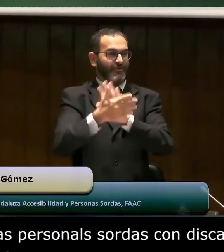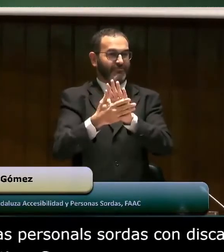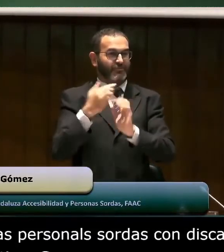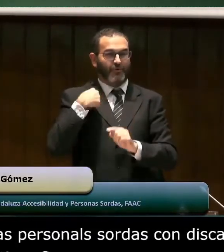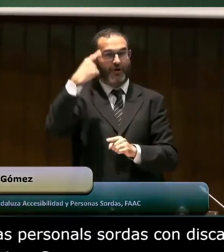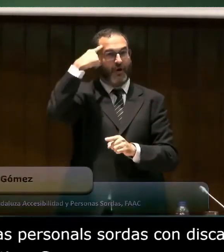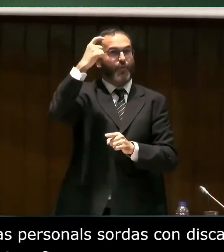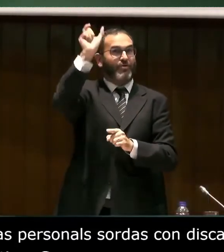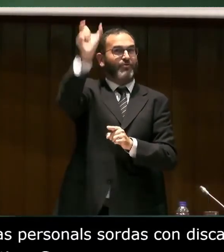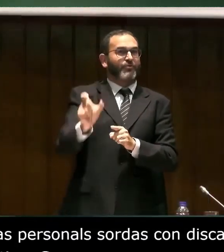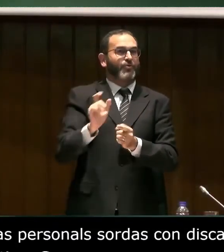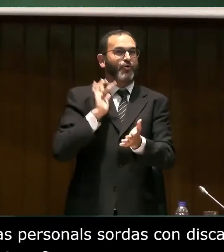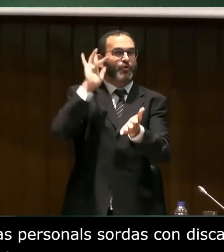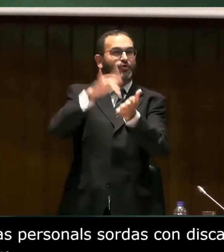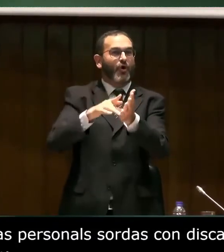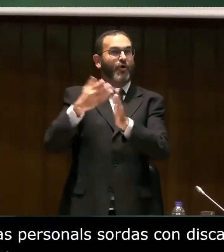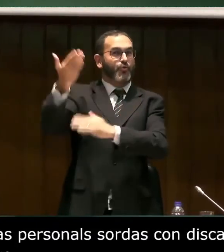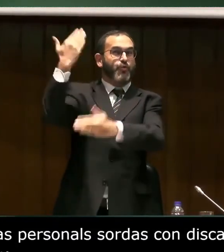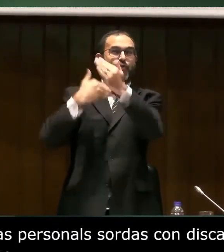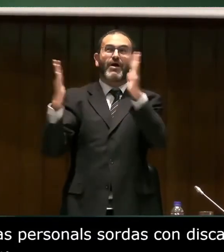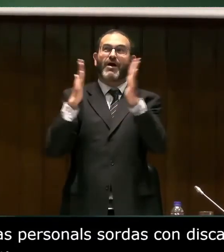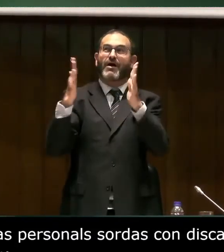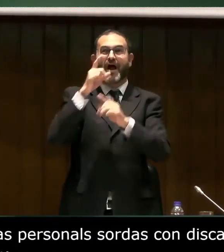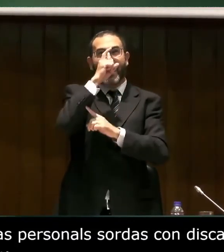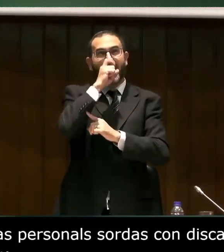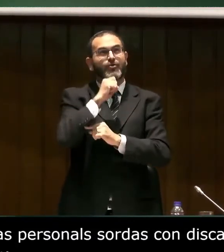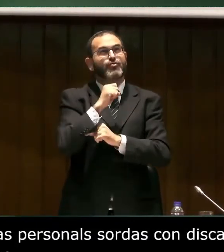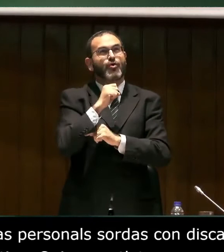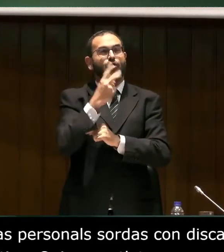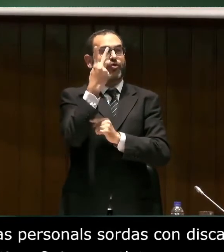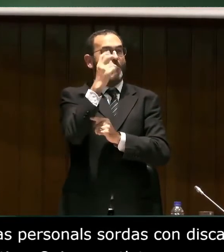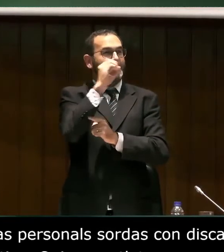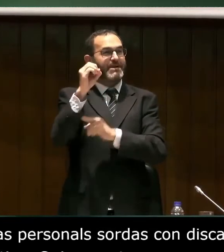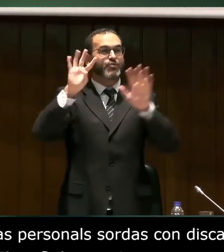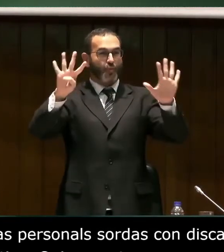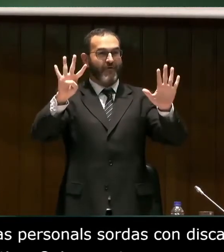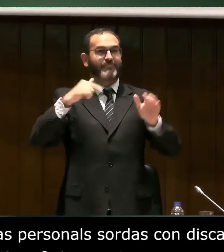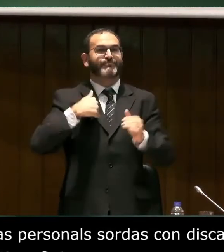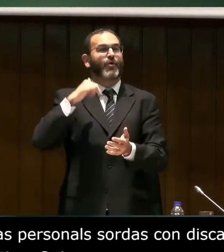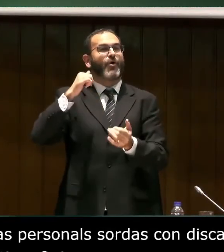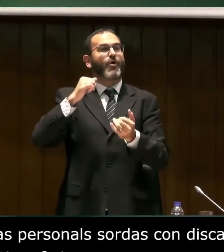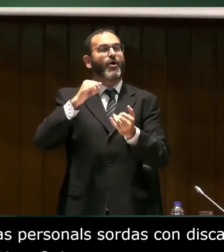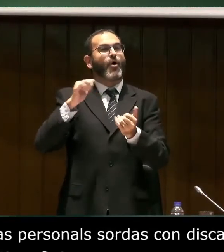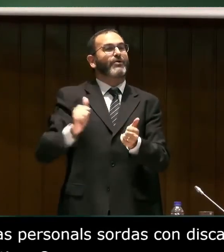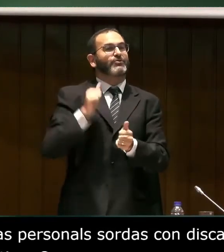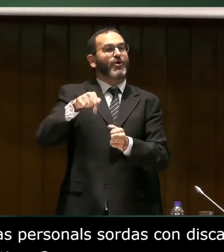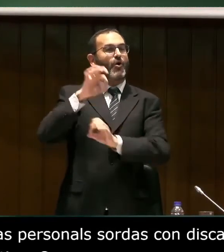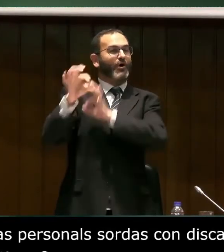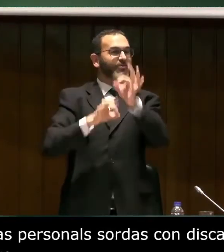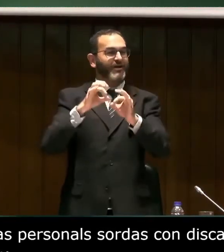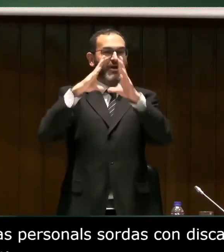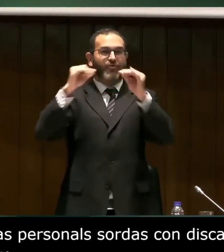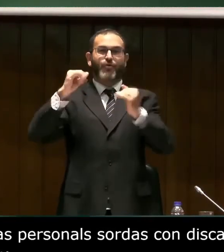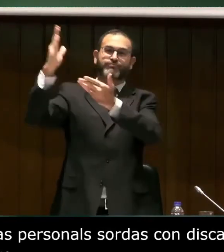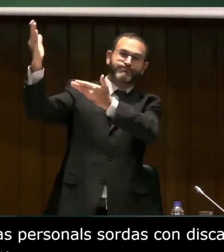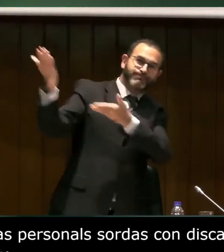su enorme influencia en el reconocimiento de la lengua de signos. Quiero mandar un recuerdo especial hacia su figura porque en el año